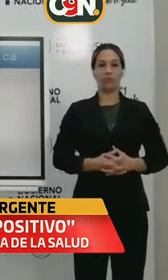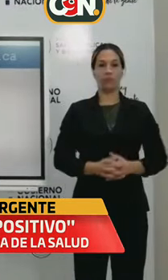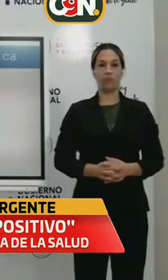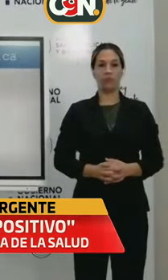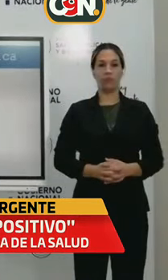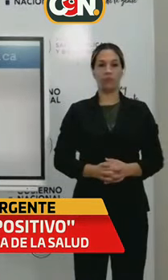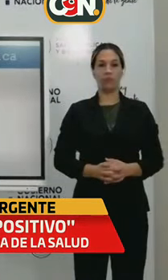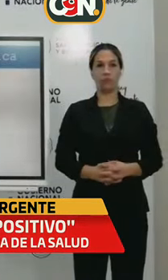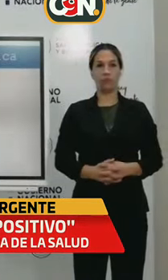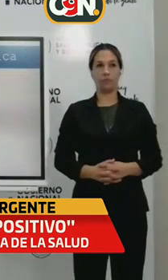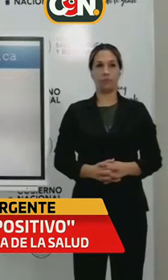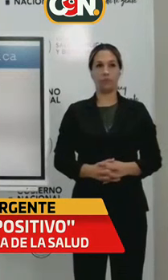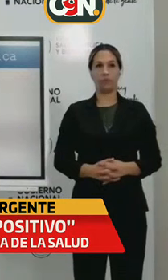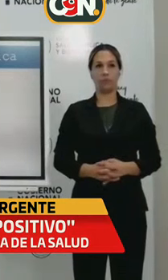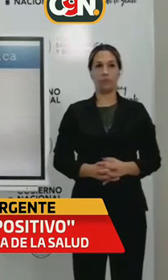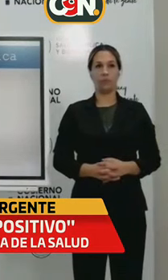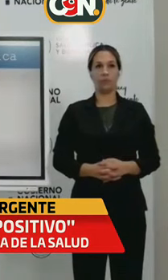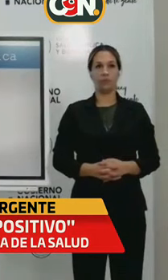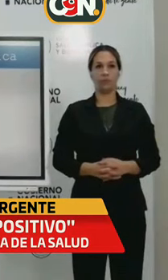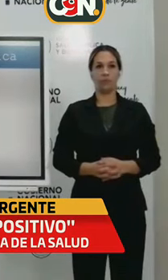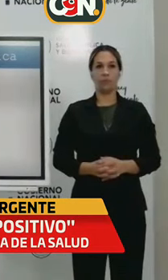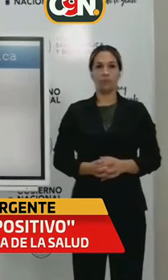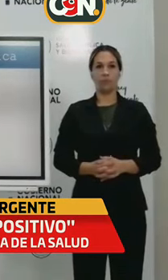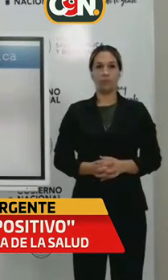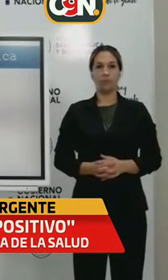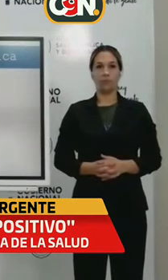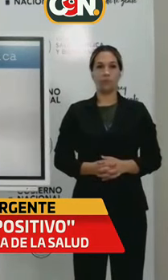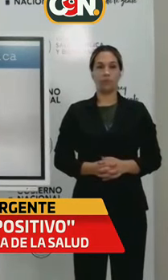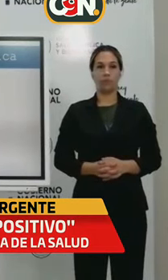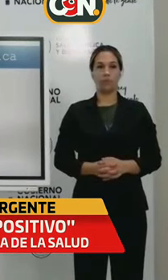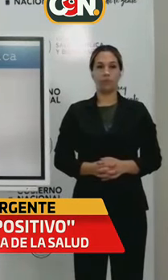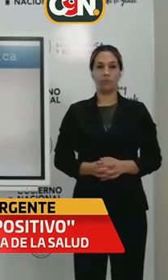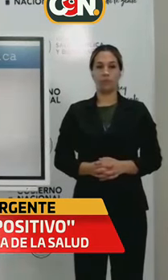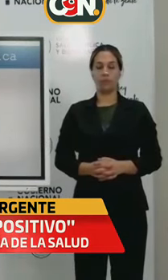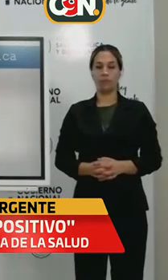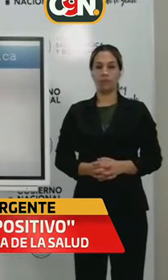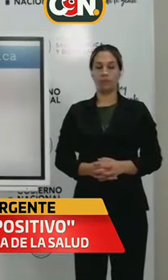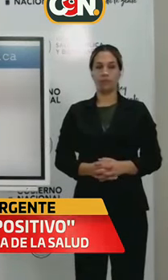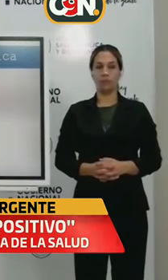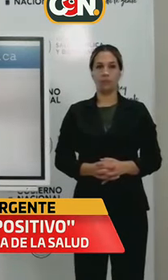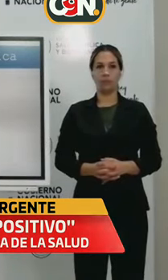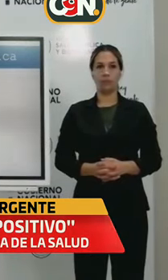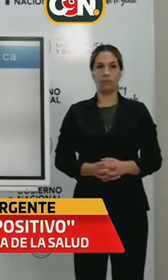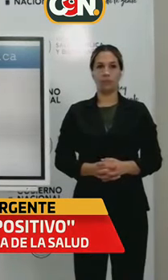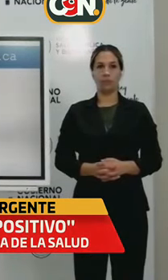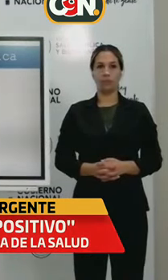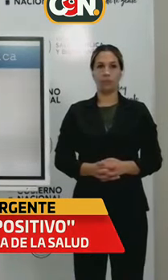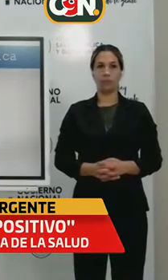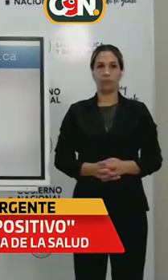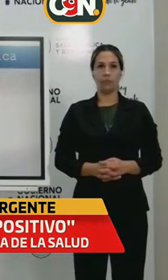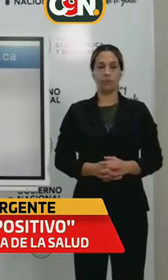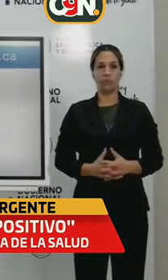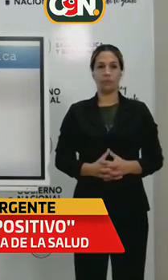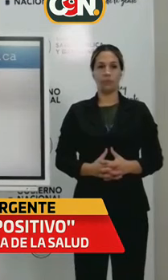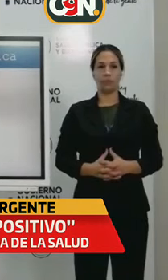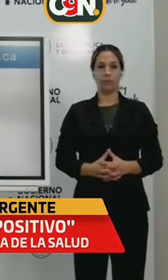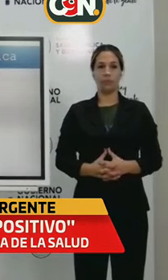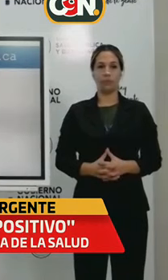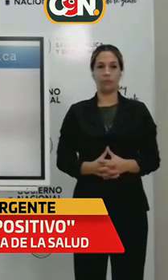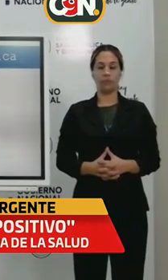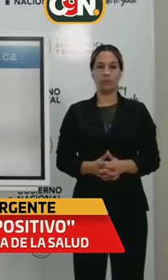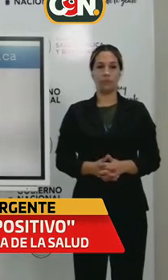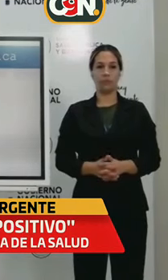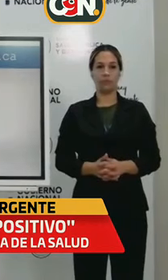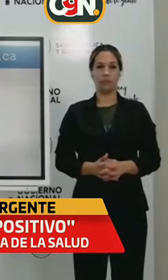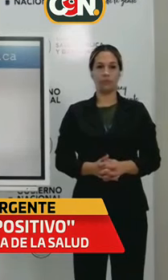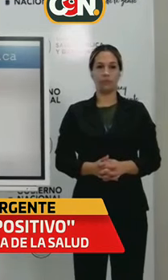Bueno, las palabras del doctor Guillermo Sequeira, director de Vigilancia de la Salud, encargado hoy de la conferencia de prensa semanal sobre la epidemia en nuestro país. Bueno, son